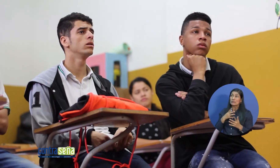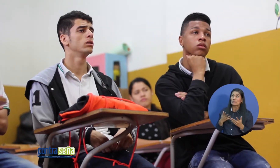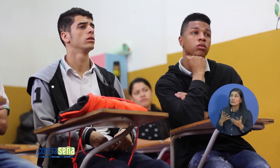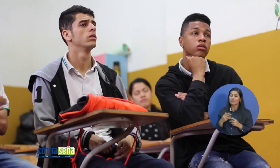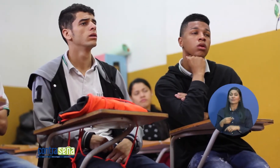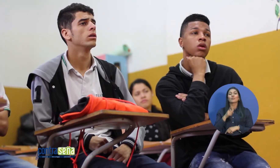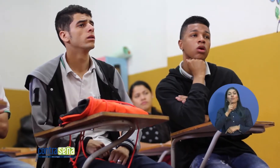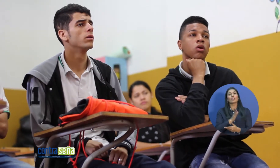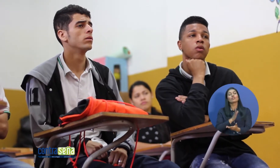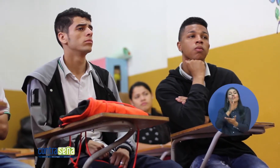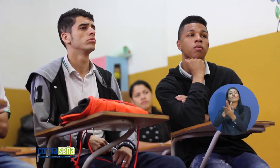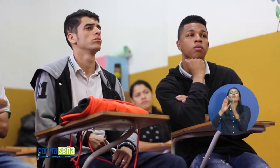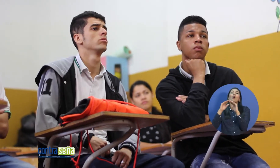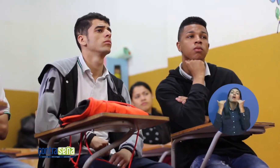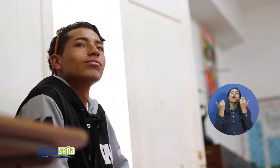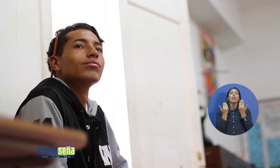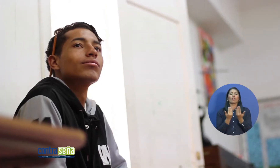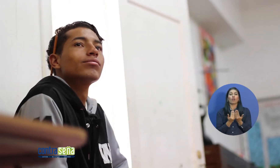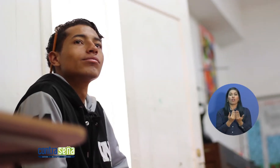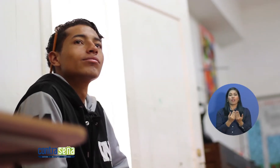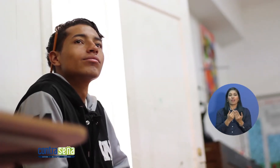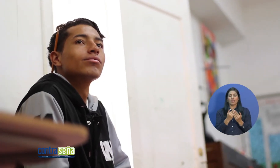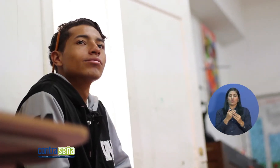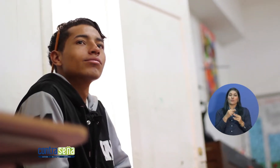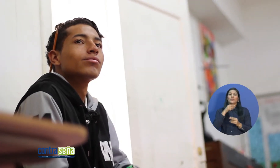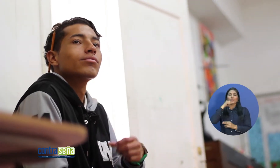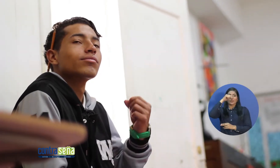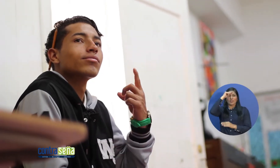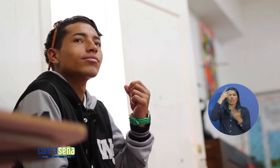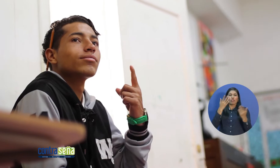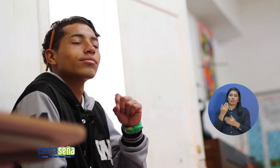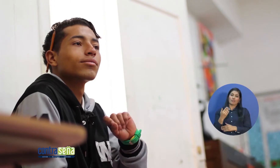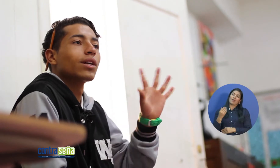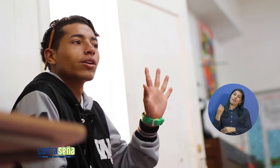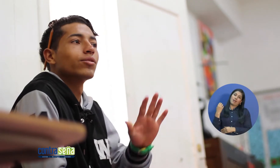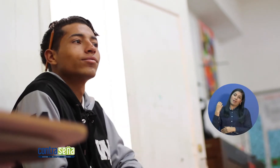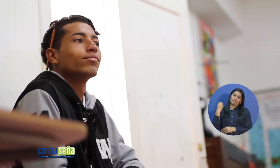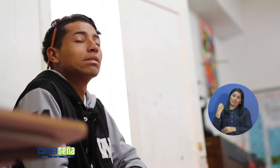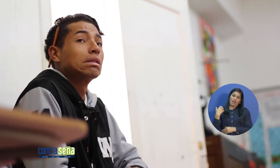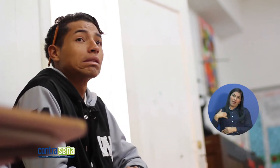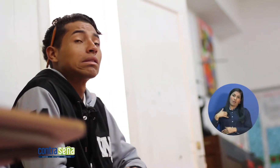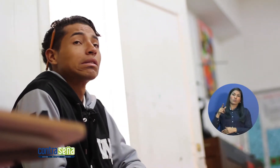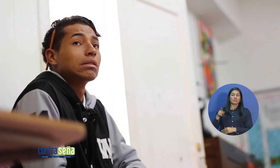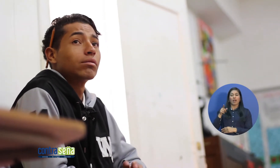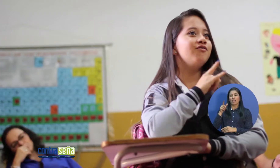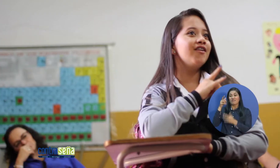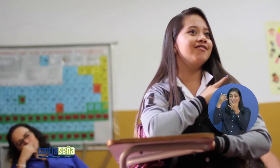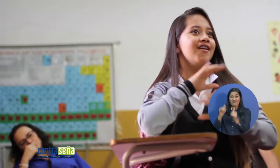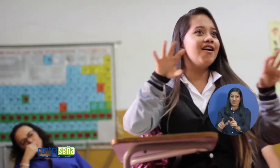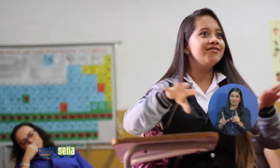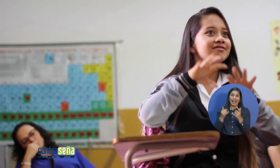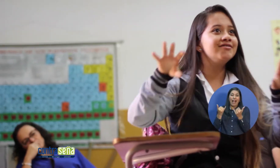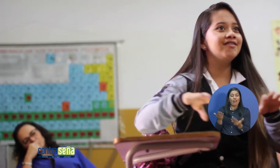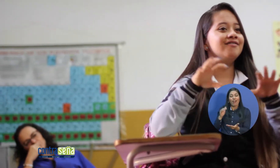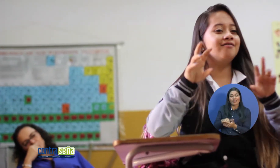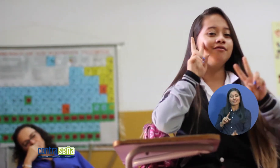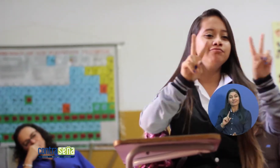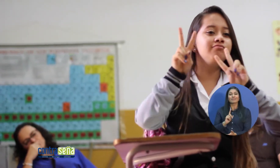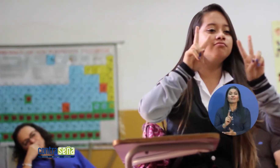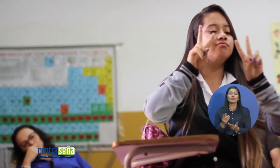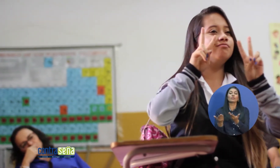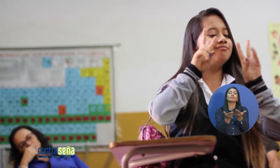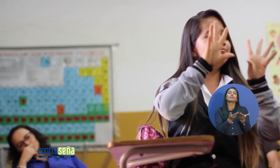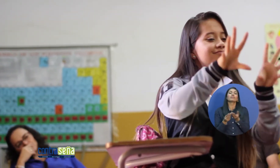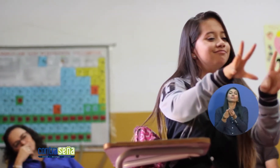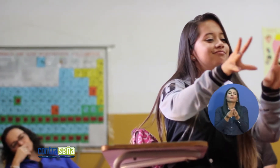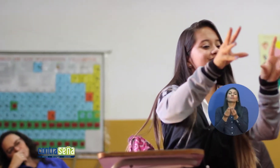por ello que visitamos la Escuela para Ciegos y Sordos ubicada en el barrio Aranjuez, donde Víctor culminó su secundaria y ahora regresa